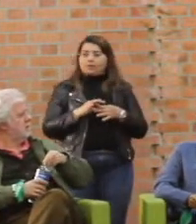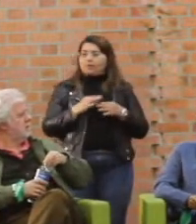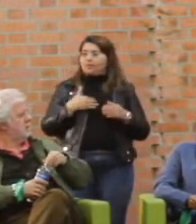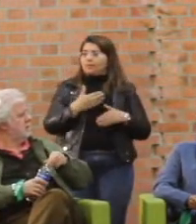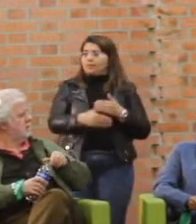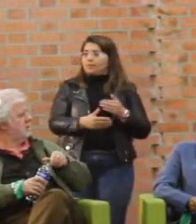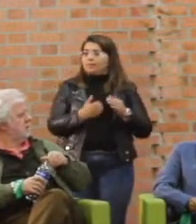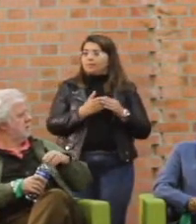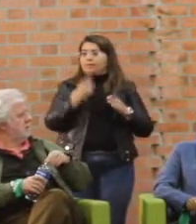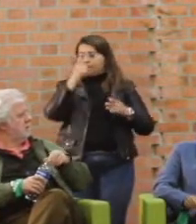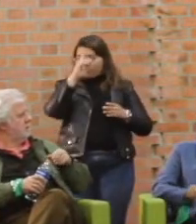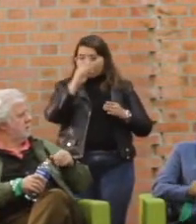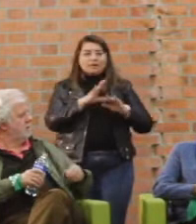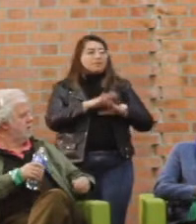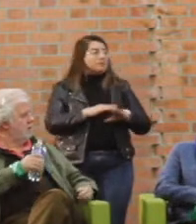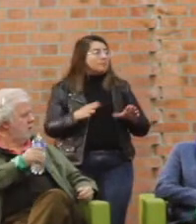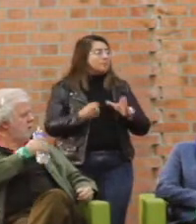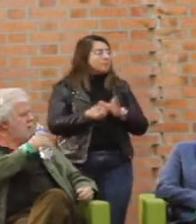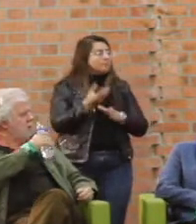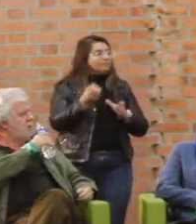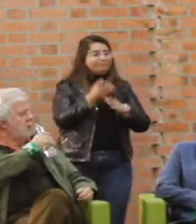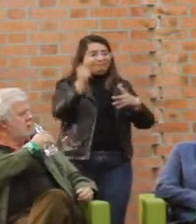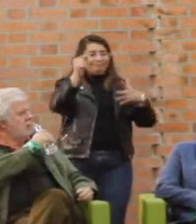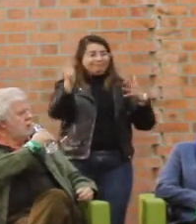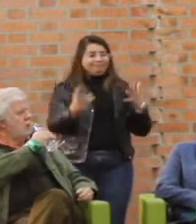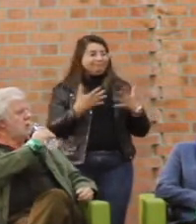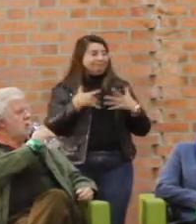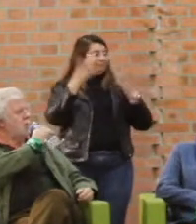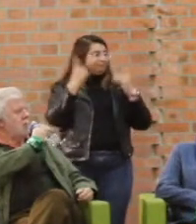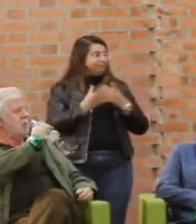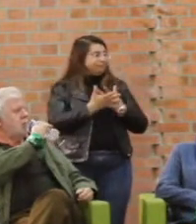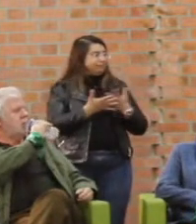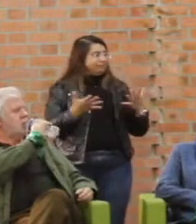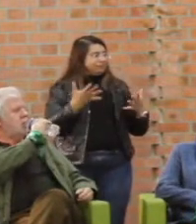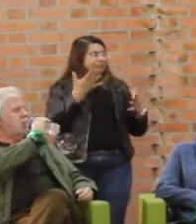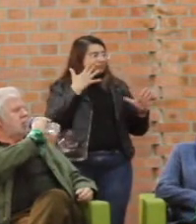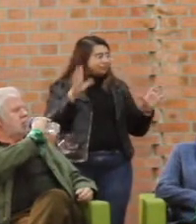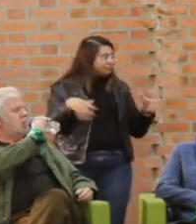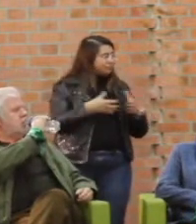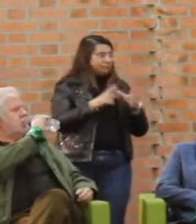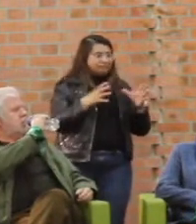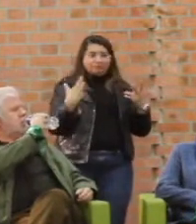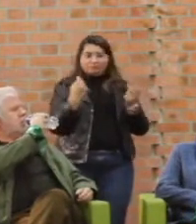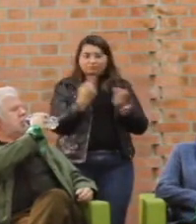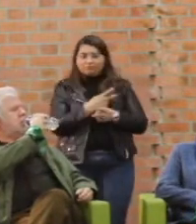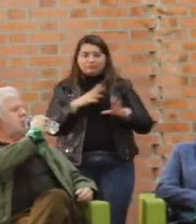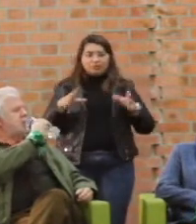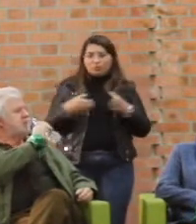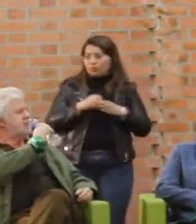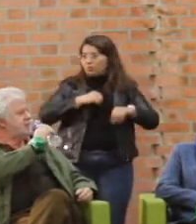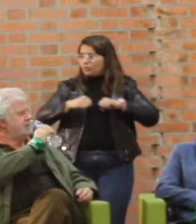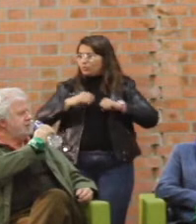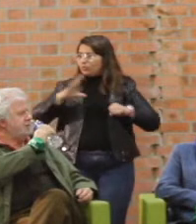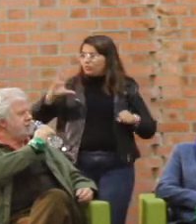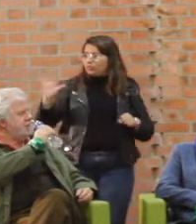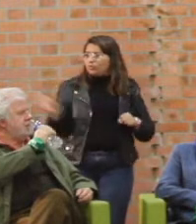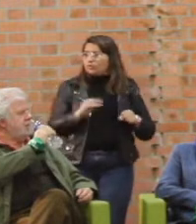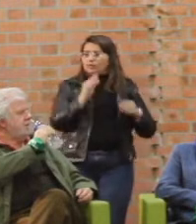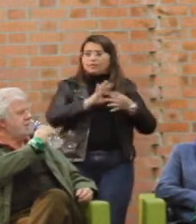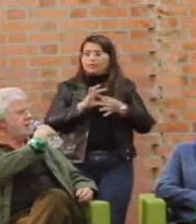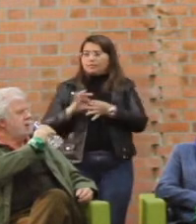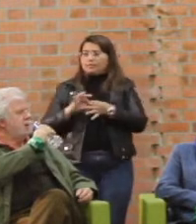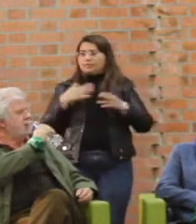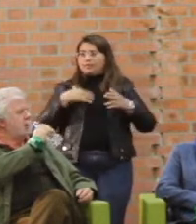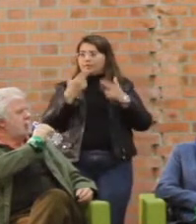a lo que no se puede reproducir en eso está por ejemplo toda toda esa brecha que hay con relación a las disidencias sexuales y de género y